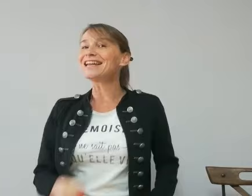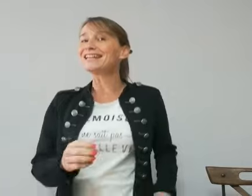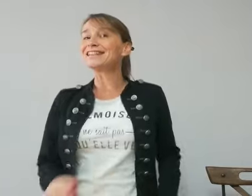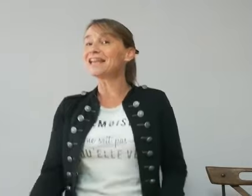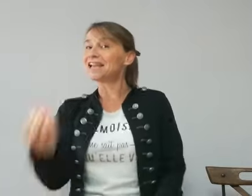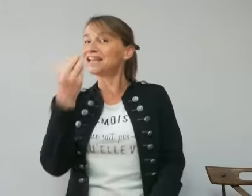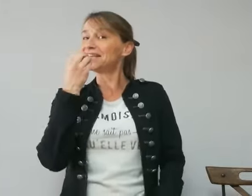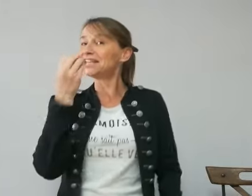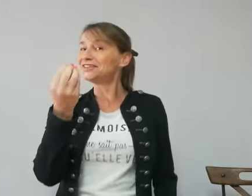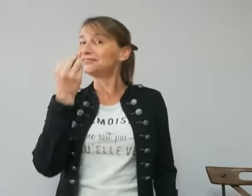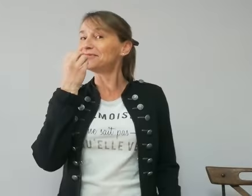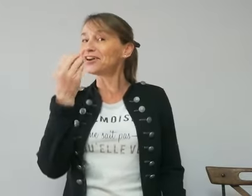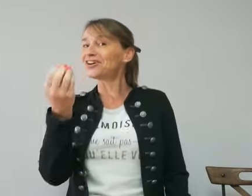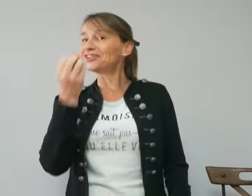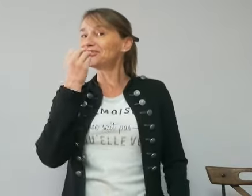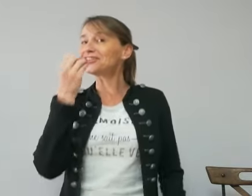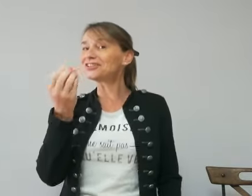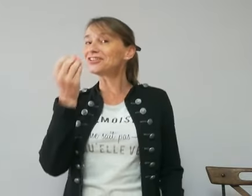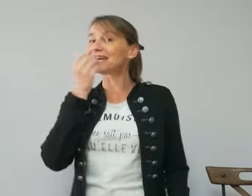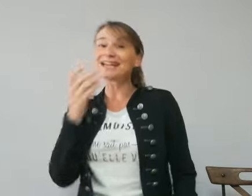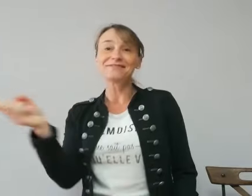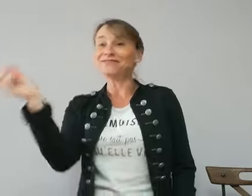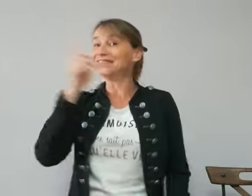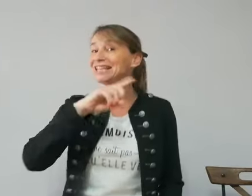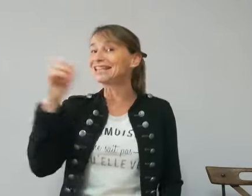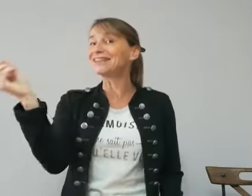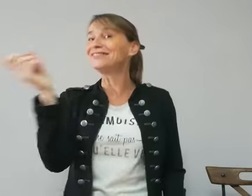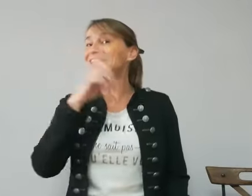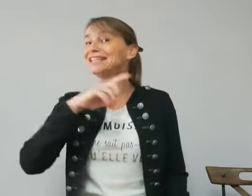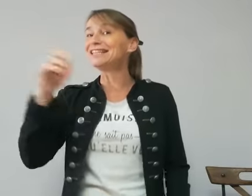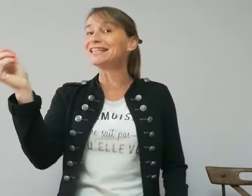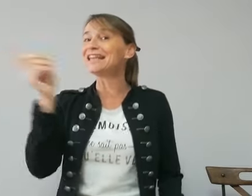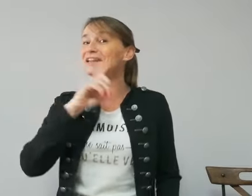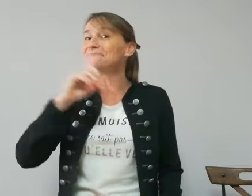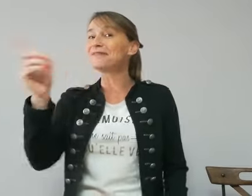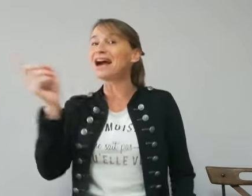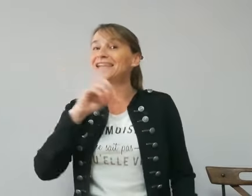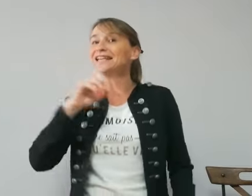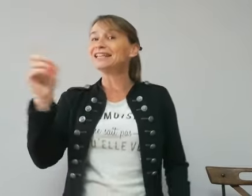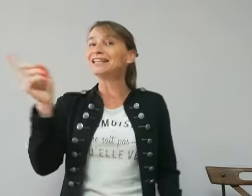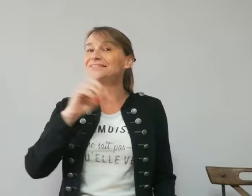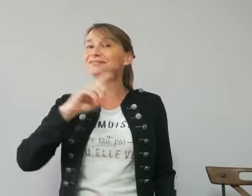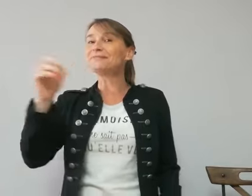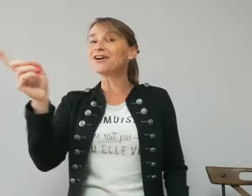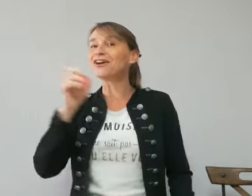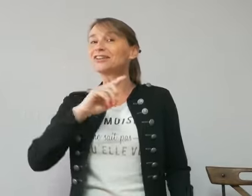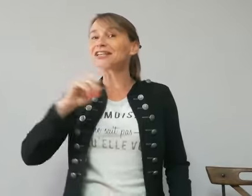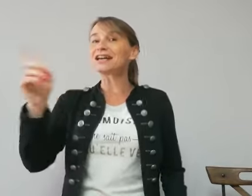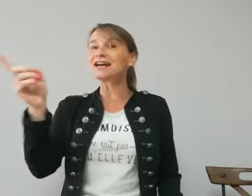'y est